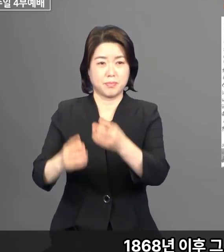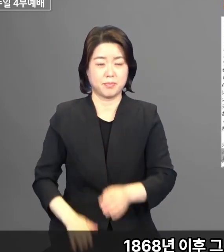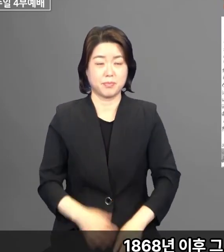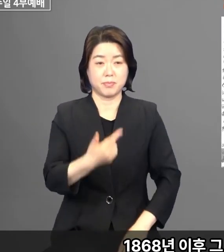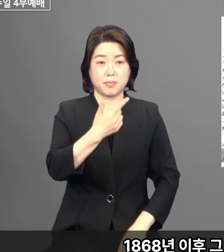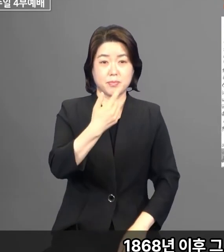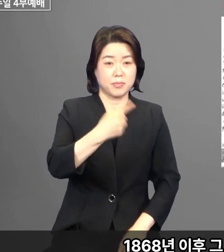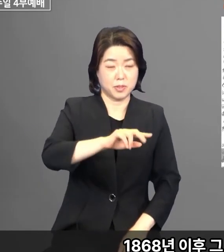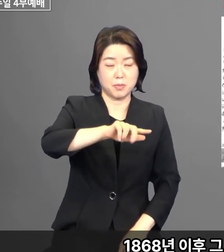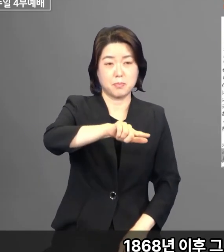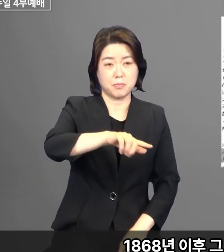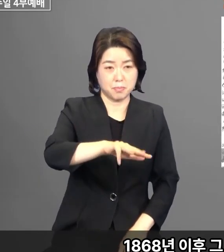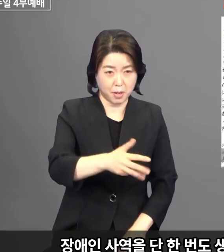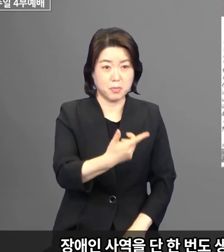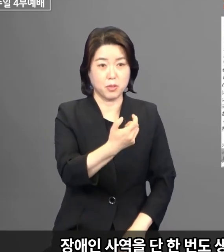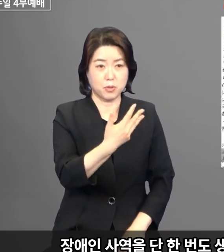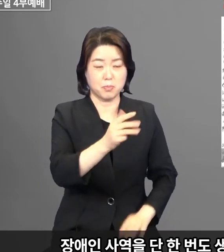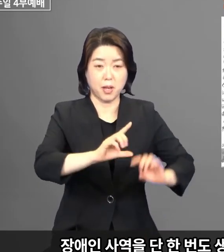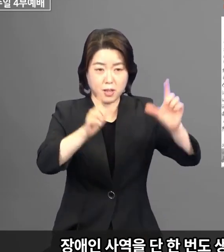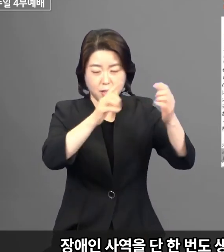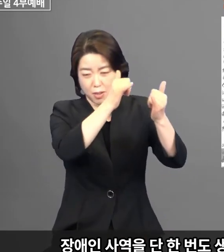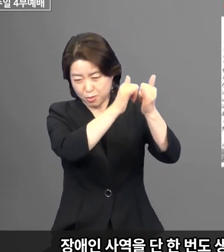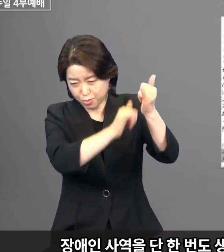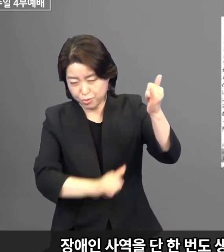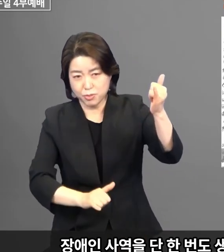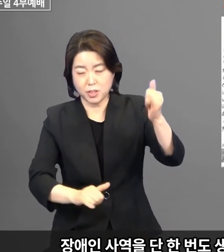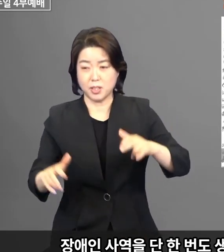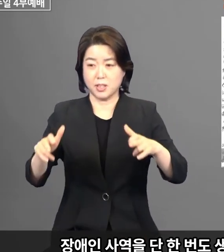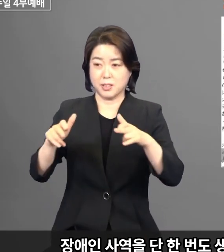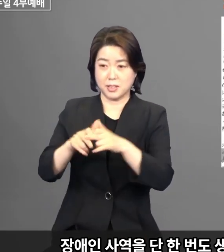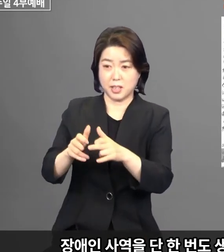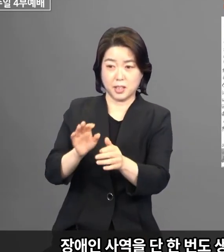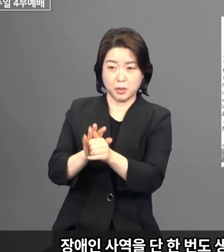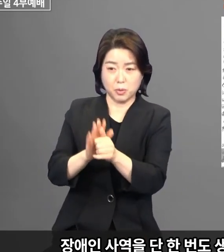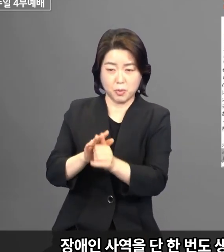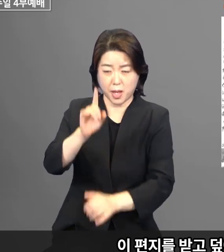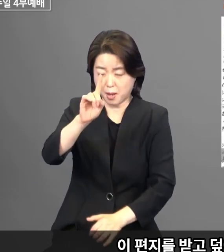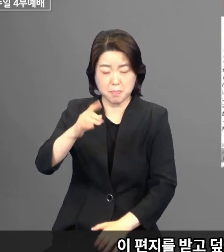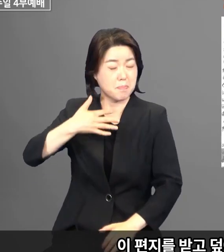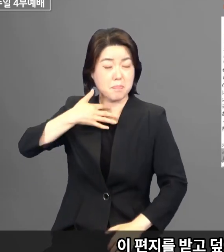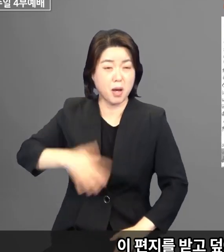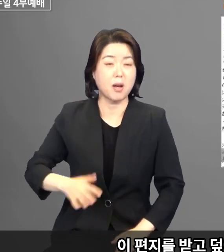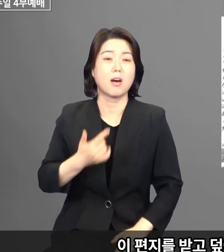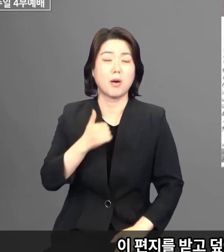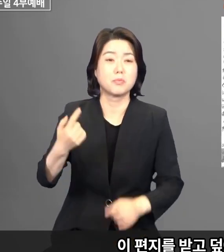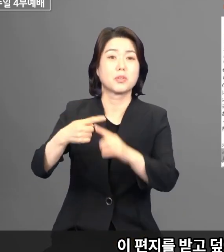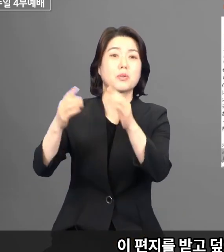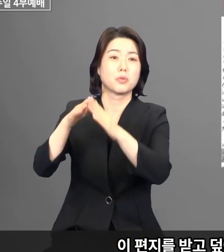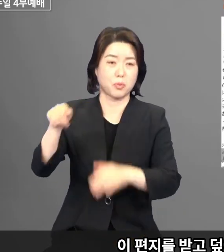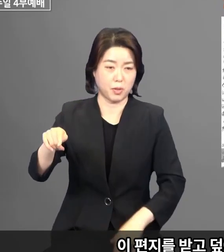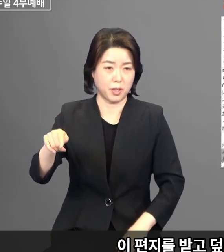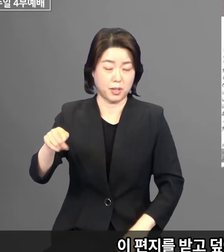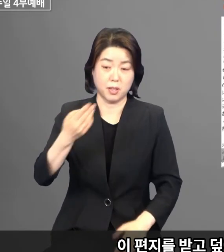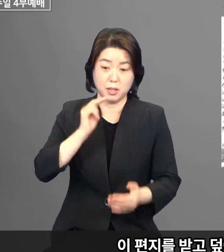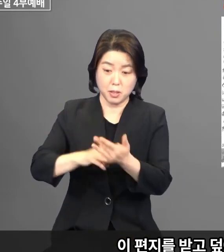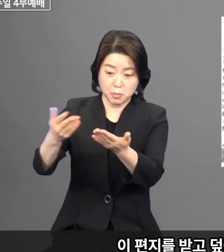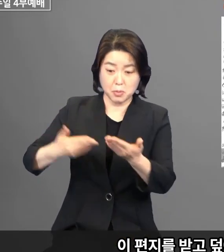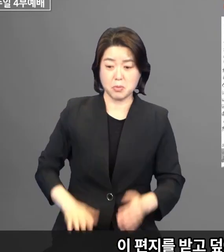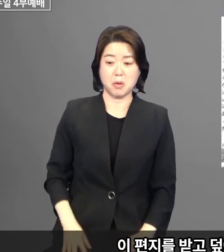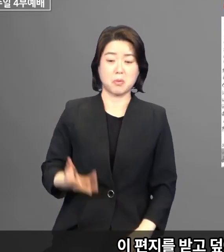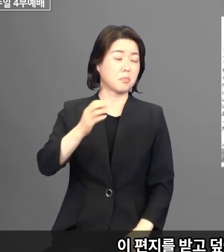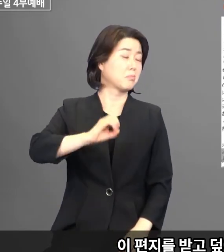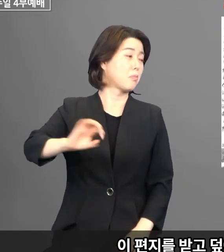1868년 이후 그 유구한 세월 동안 장애인 사역을 단 한 번도 본 적이 없었기 때문에 이 편지를 받고 덮어놔도